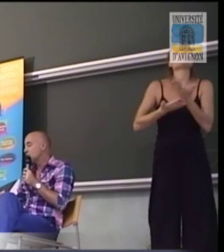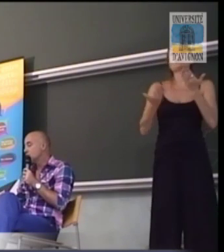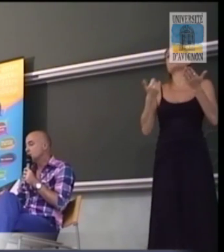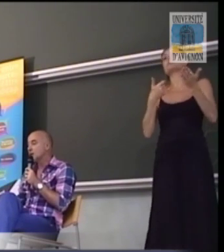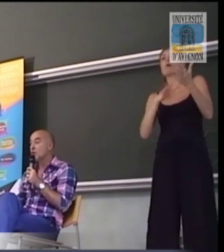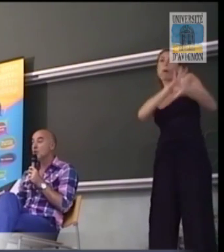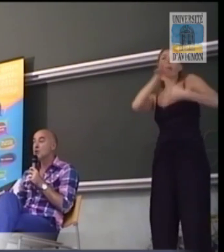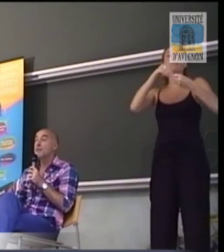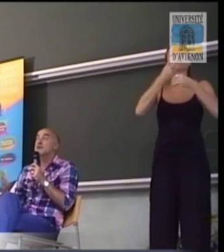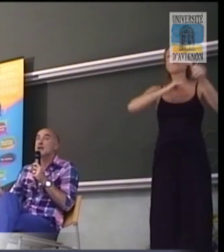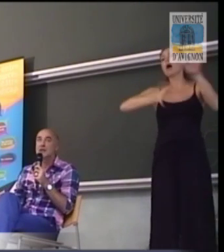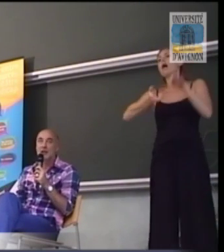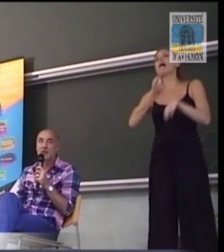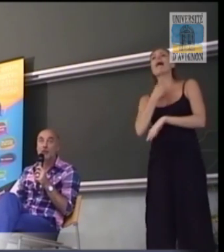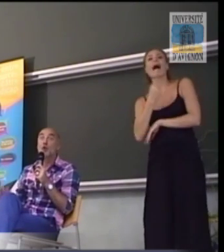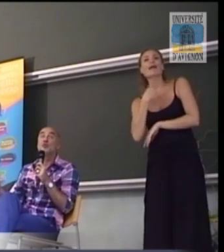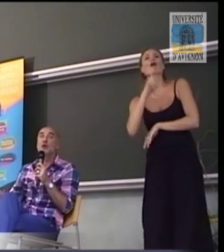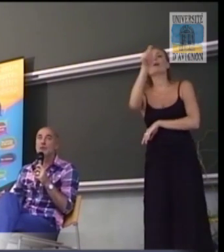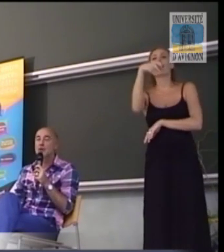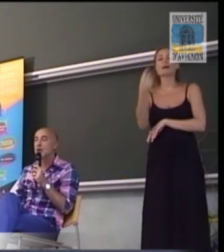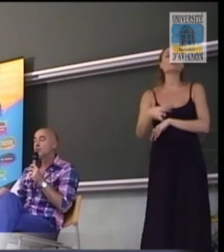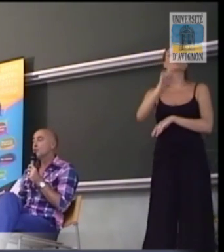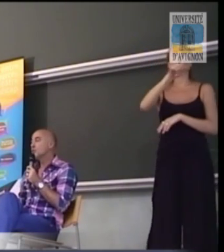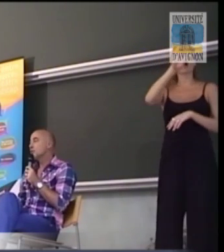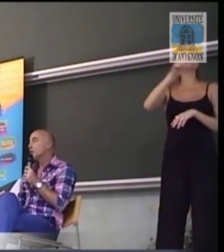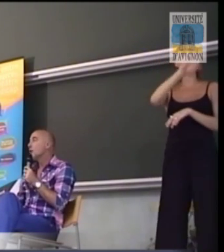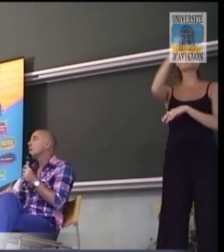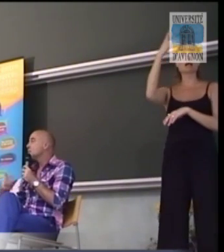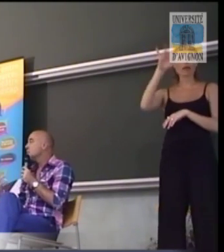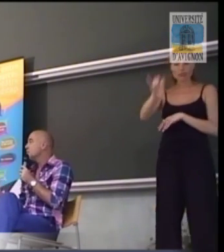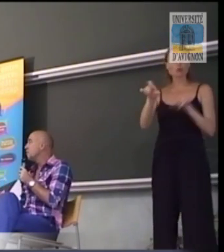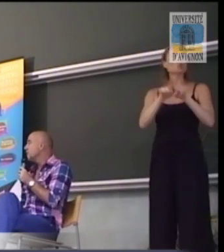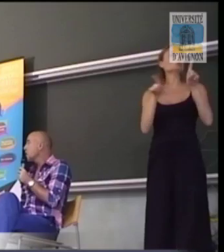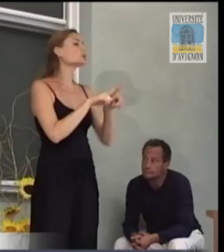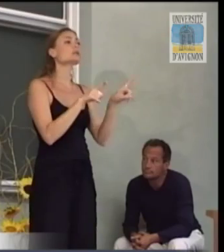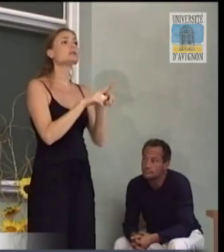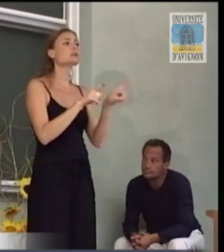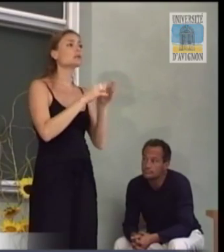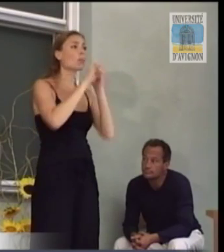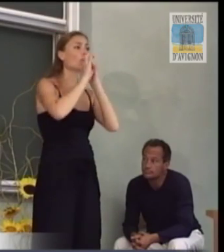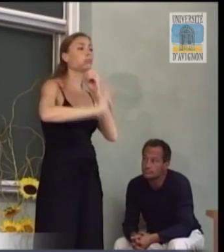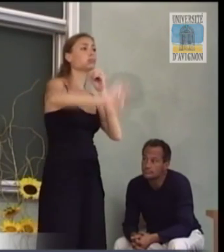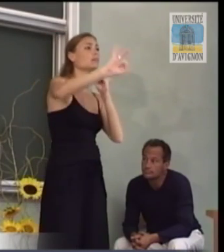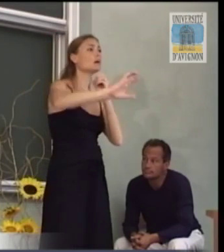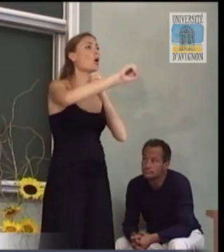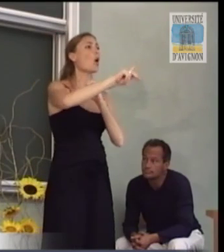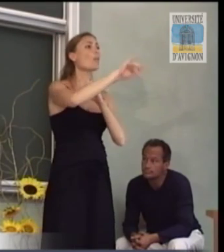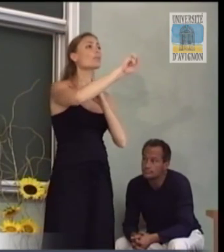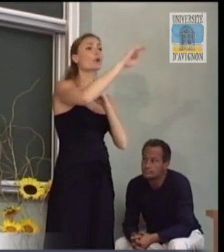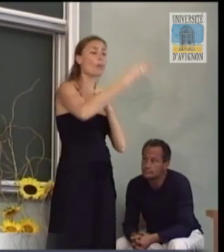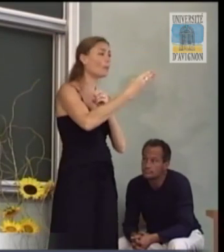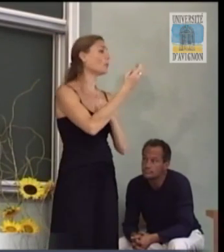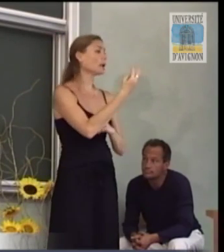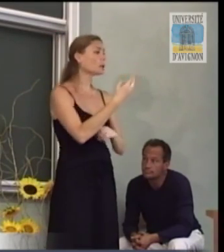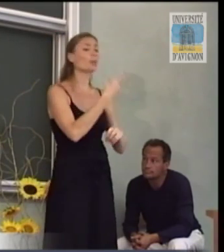différents alcools, l'absinthe, évidemment l'opium pour d'autres, vivaient tranquilles jusqu'à partir.